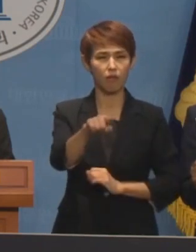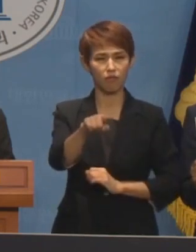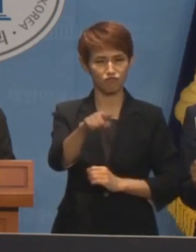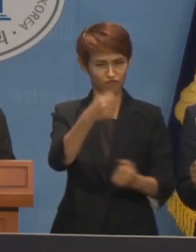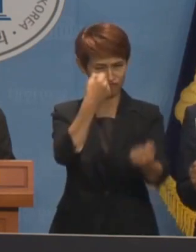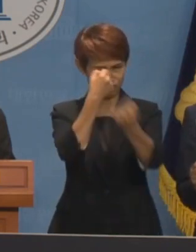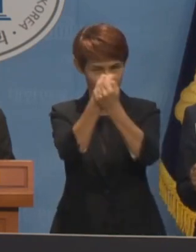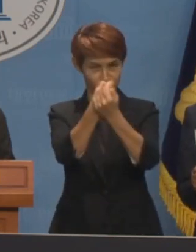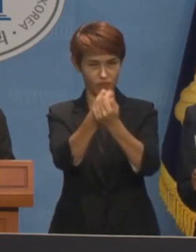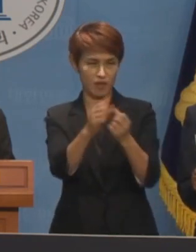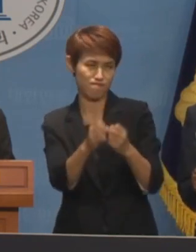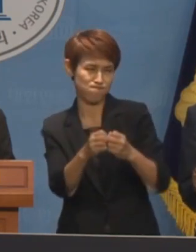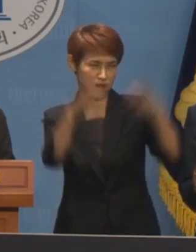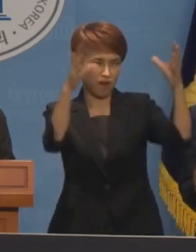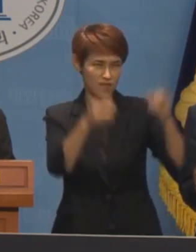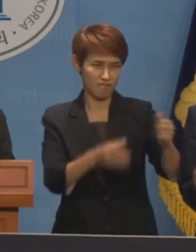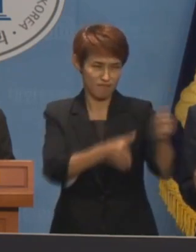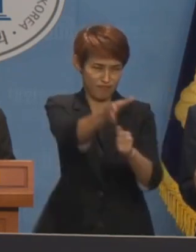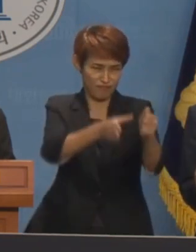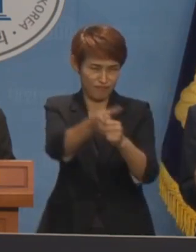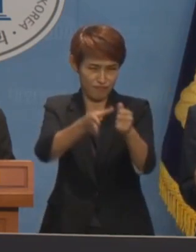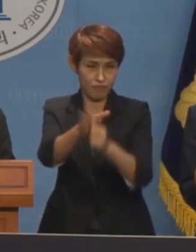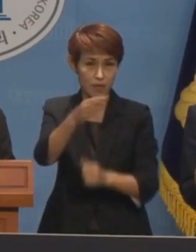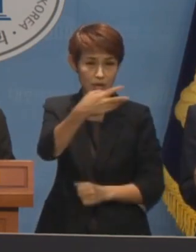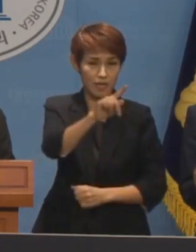않고 인명살상을 일삼는